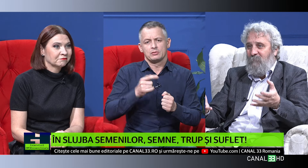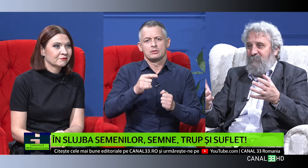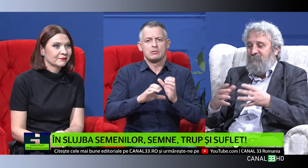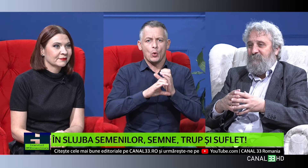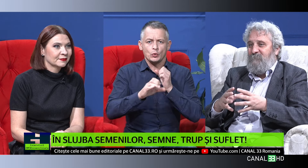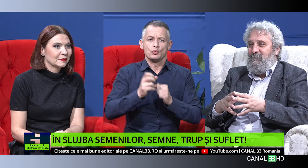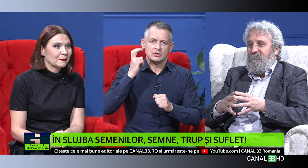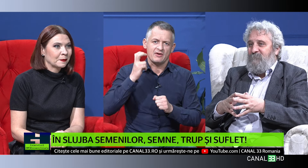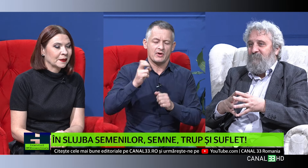au...